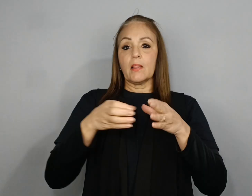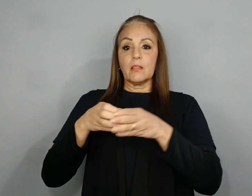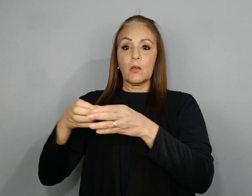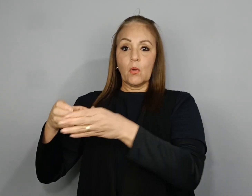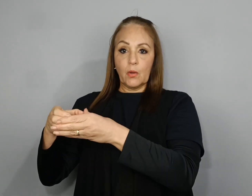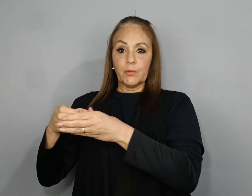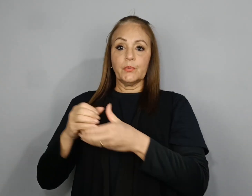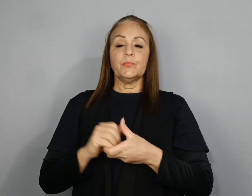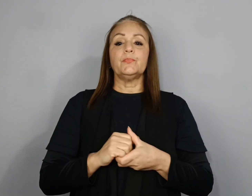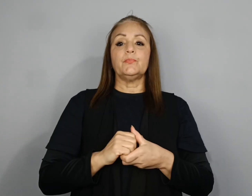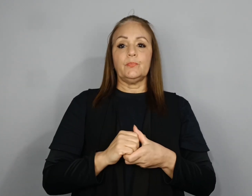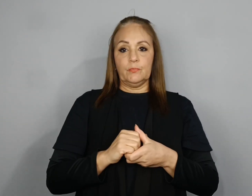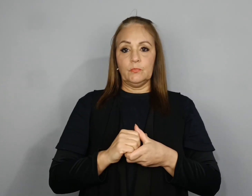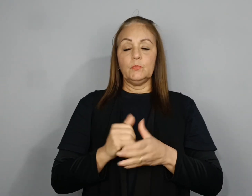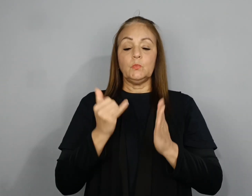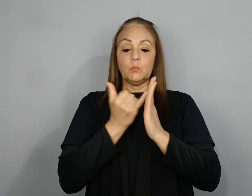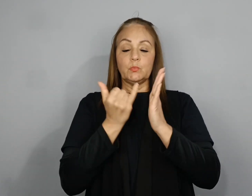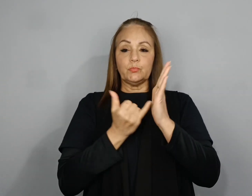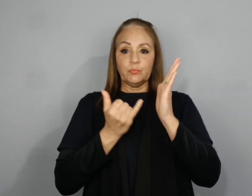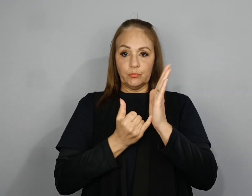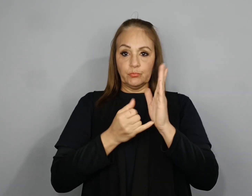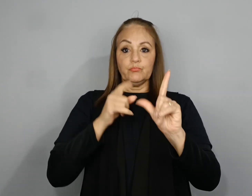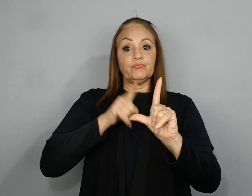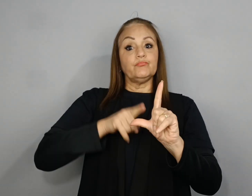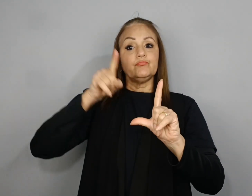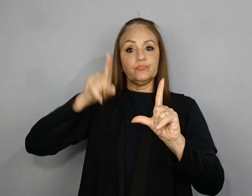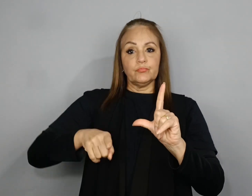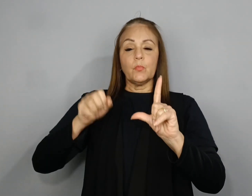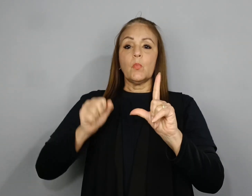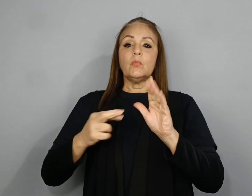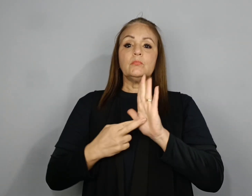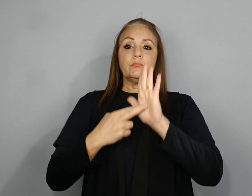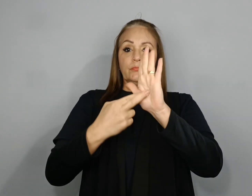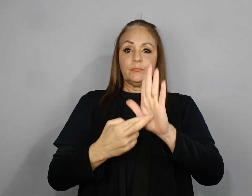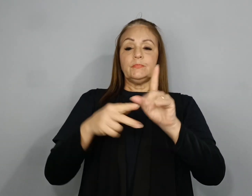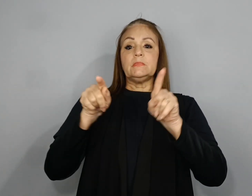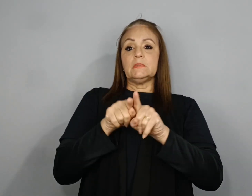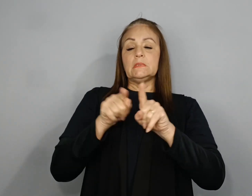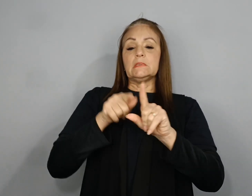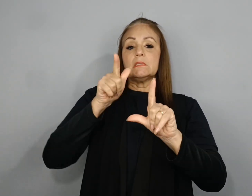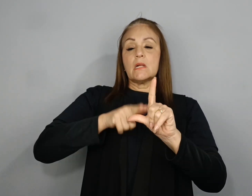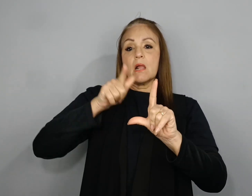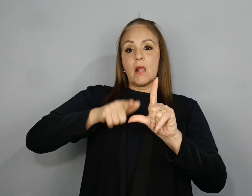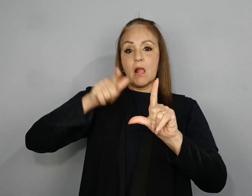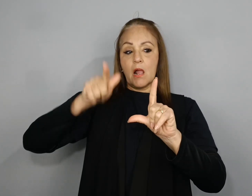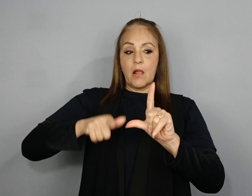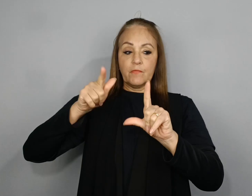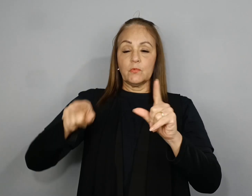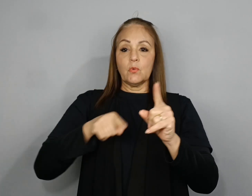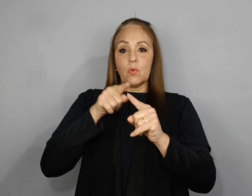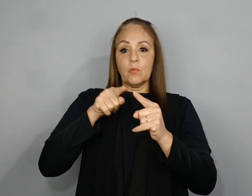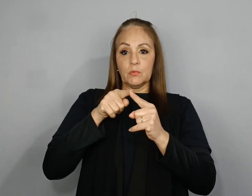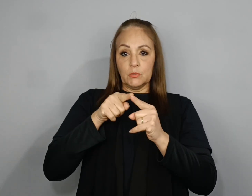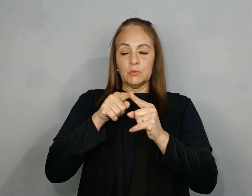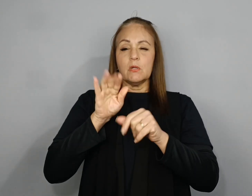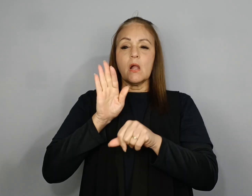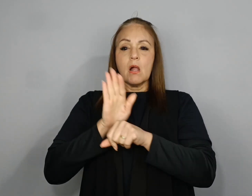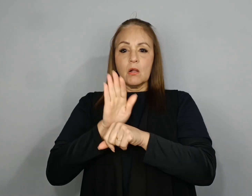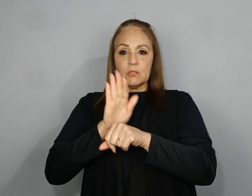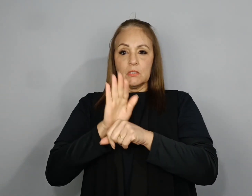Os dados estatísticos também podem ser apresentados por gráficos cujo objetivo é auxiliar a visualização